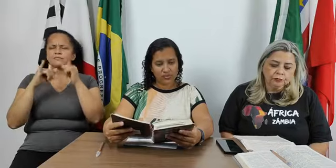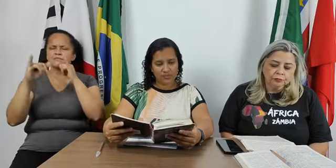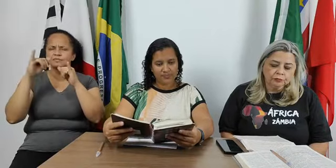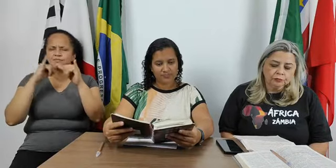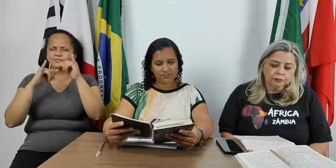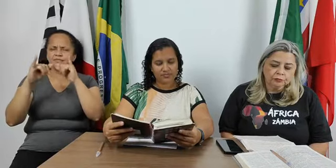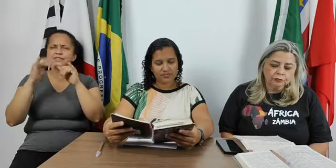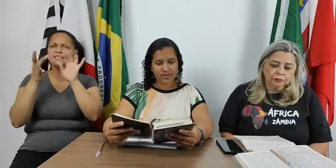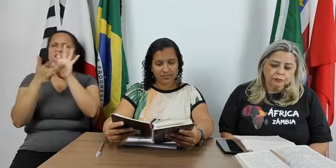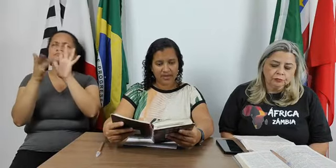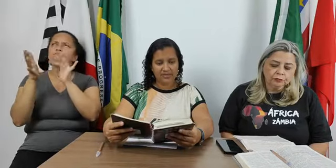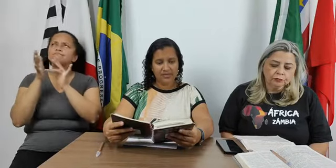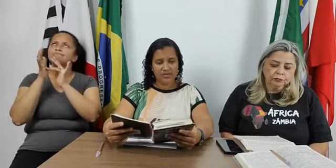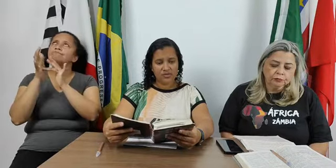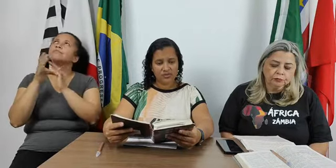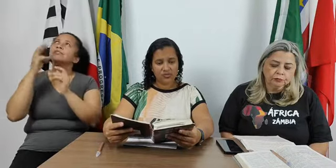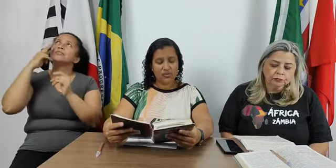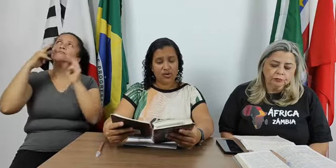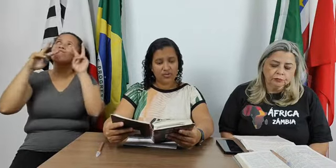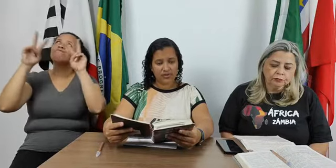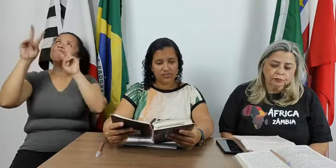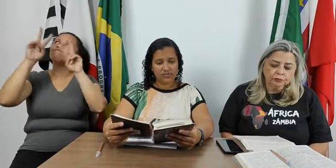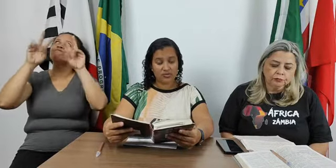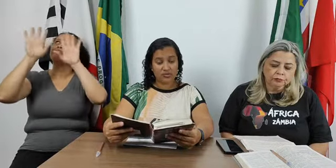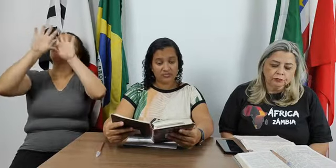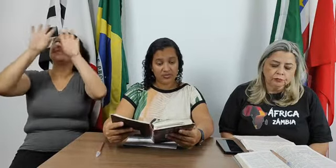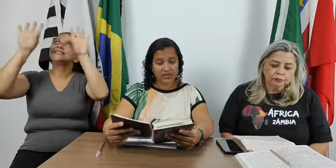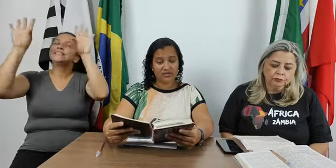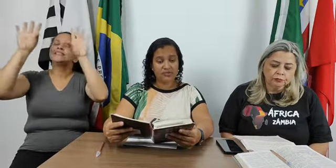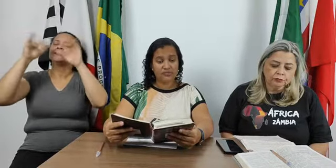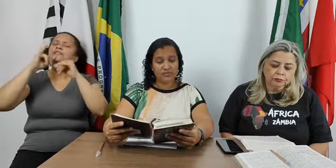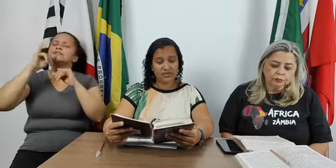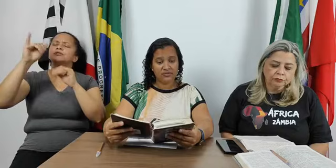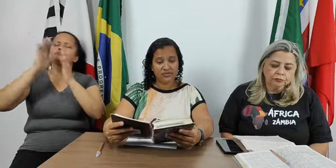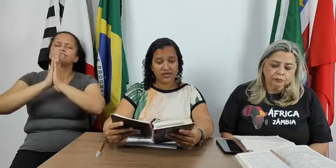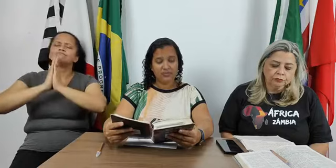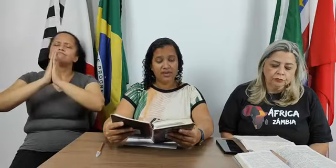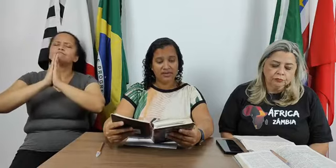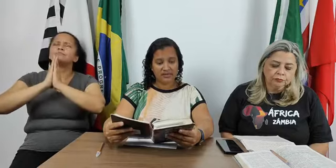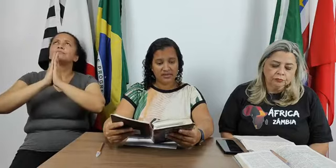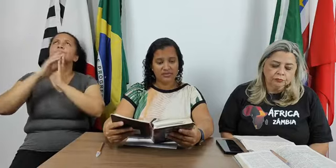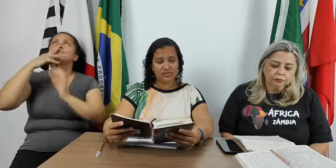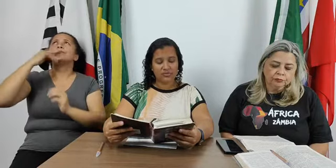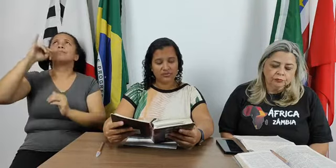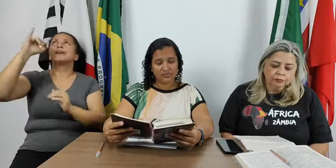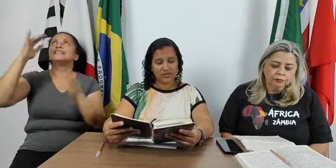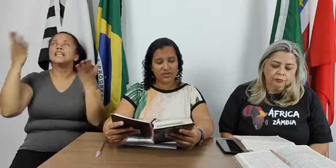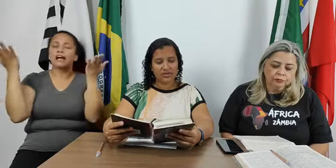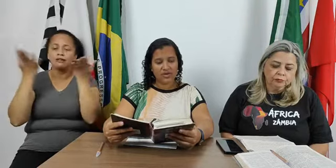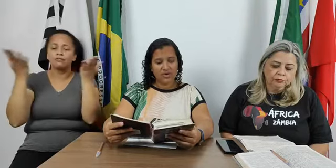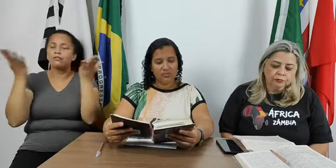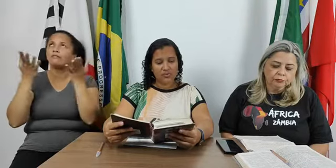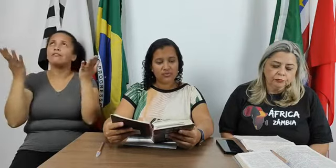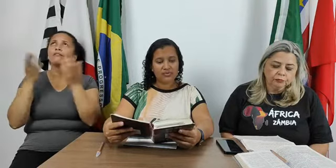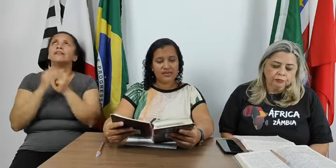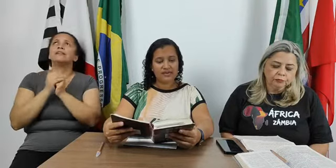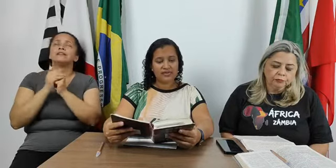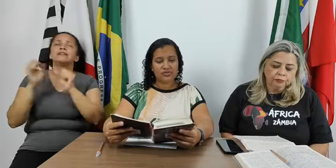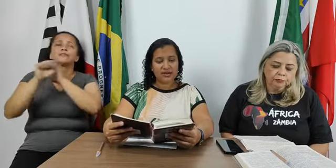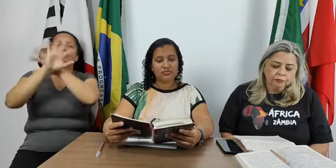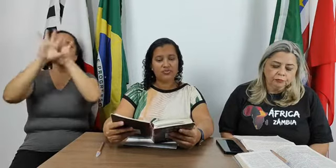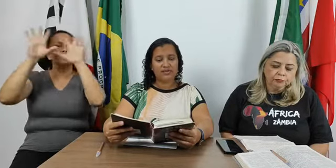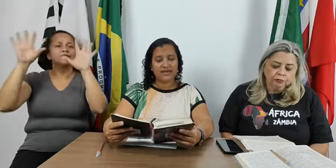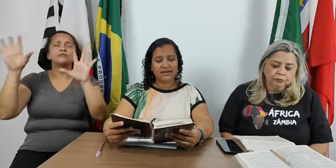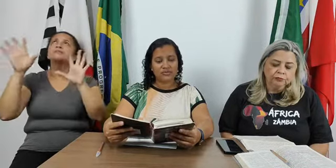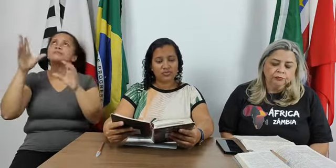e orou. Pai, chegou a hora, glorifica teu Filho, para que ele te glorifique, pois tu lhe